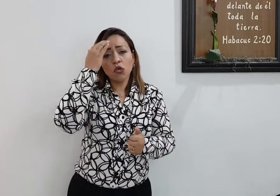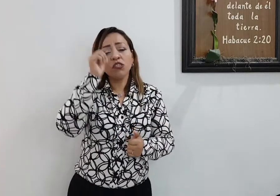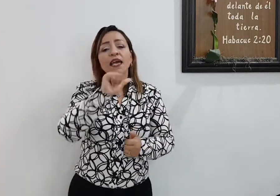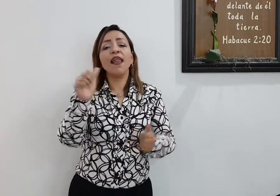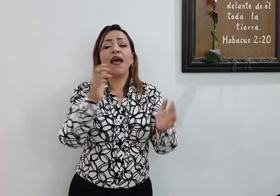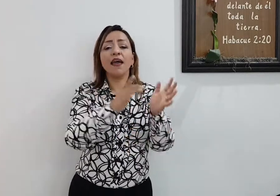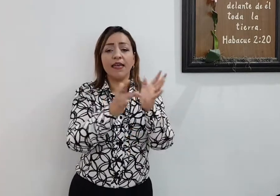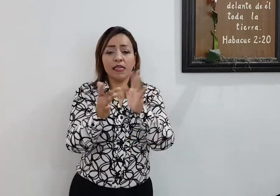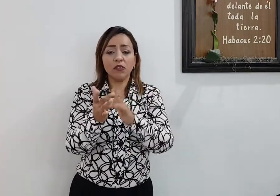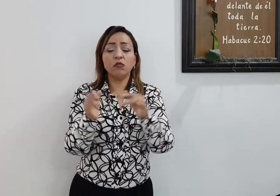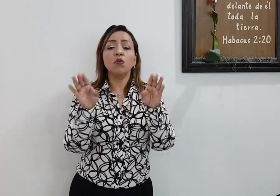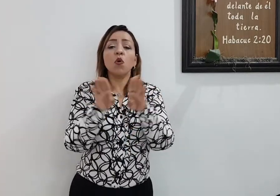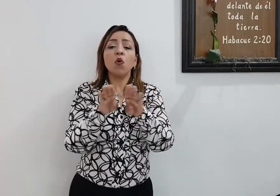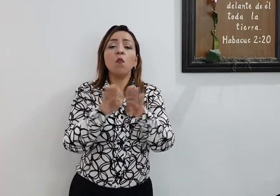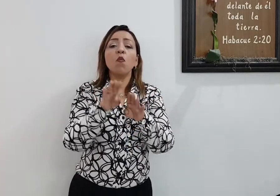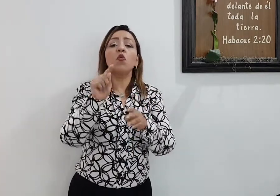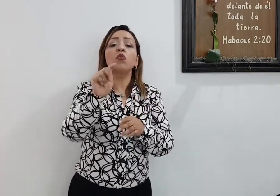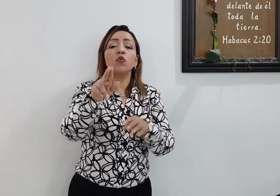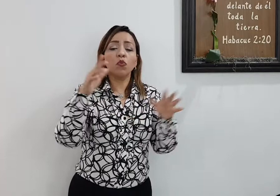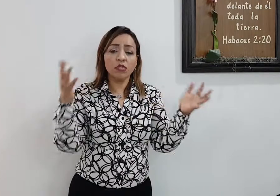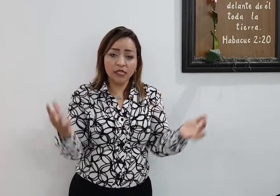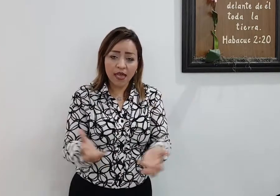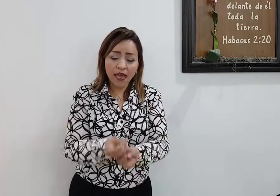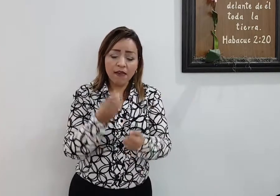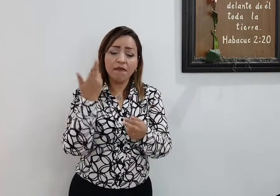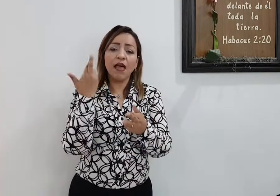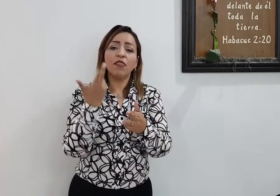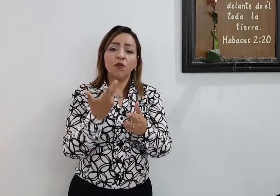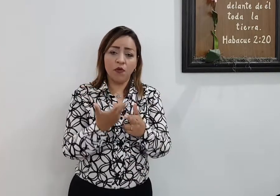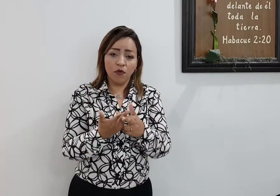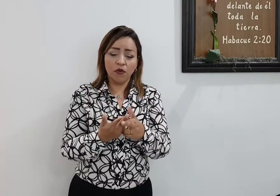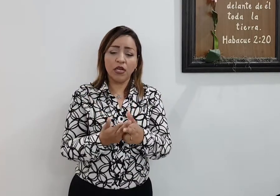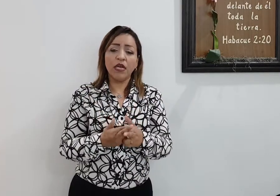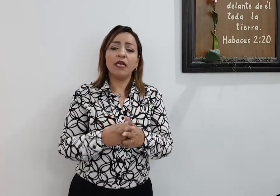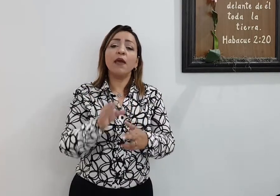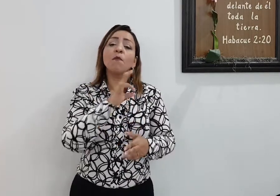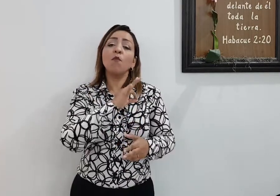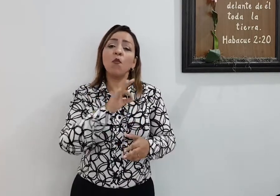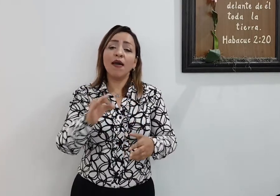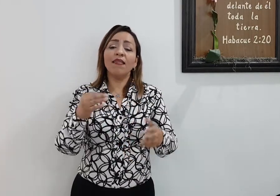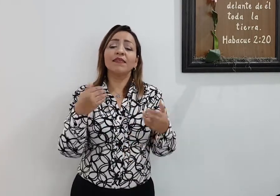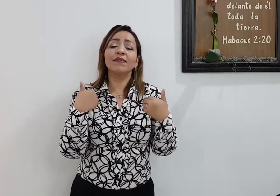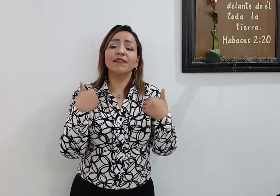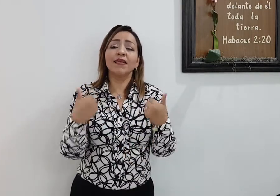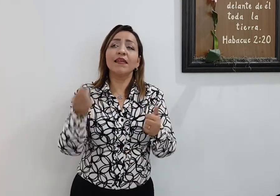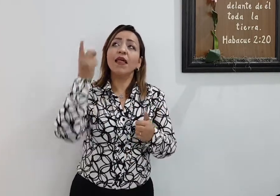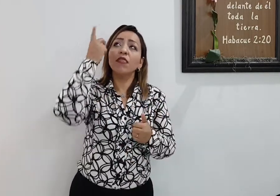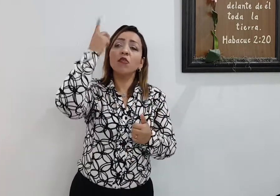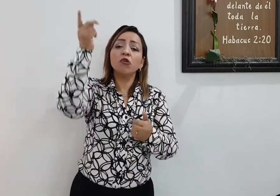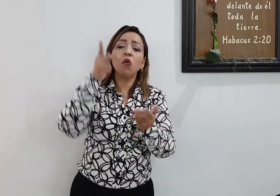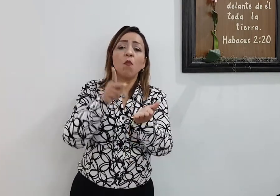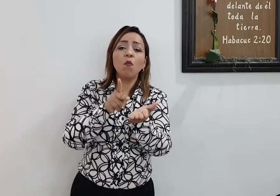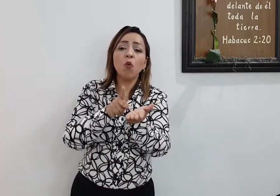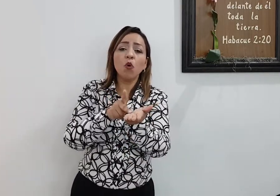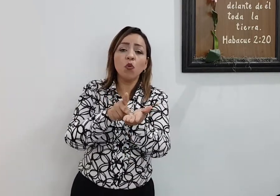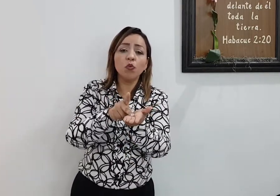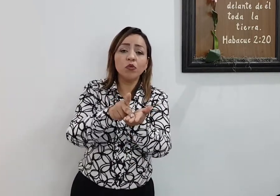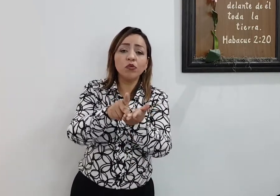Adorar a Jesús tiene un costo, ¿verdad? Y vimos lo relativo al costo. ¿Adorar a Jesús qué? ¿Qué